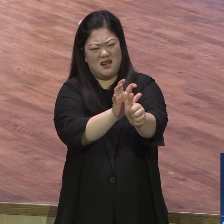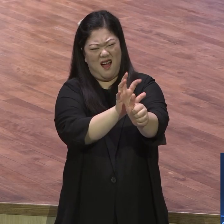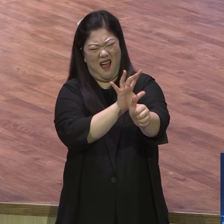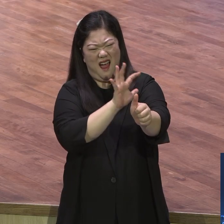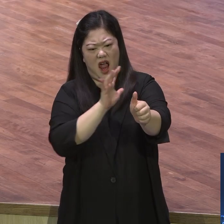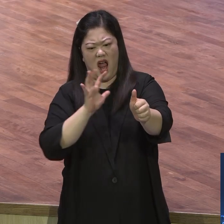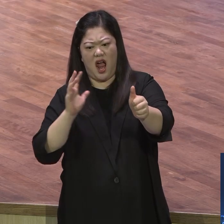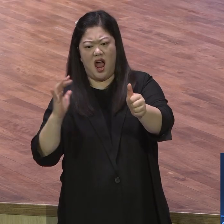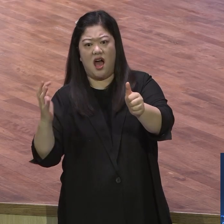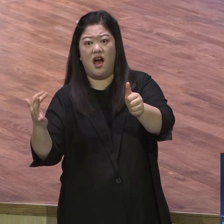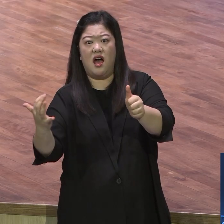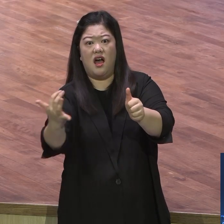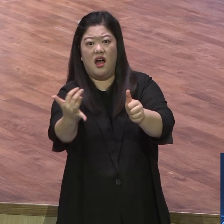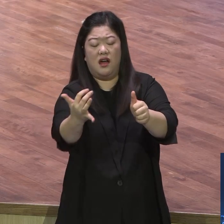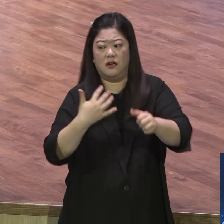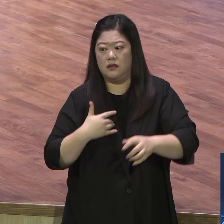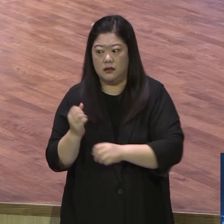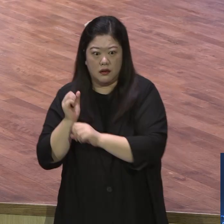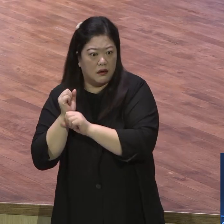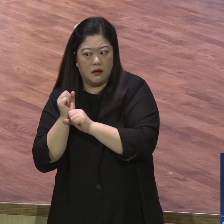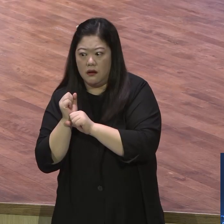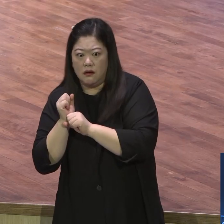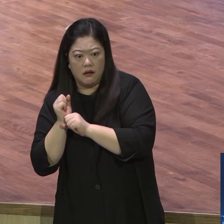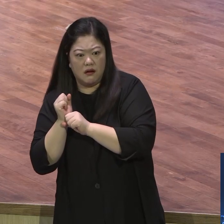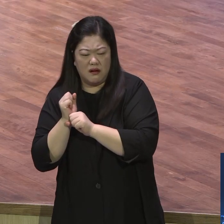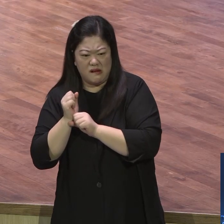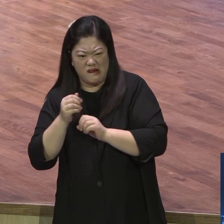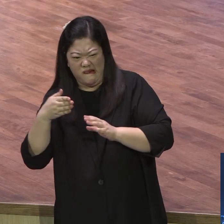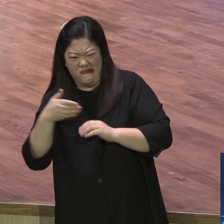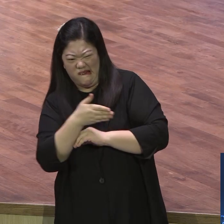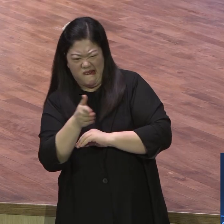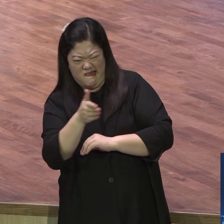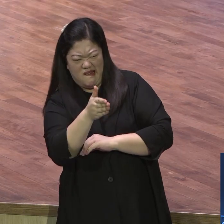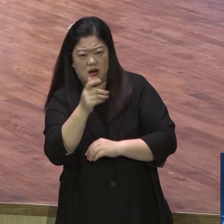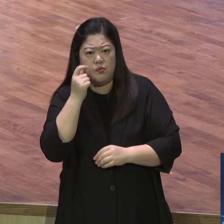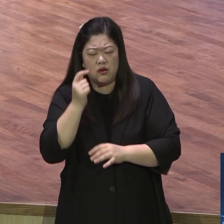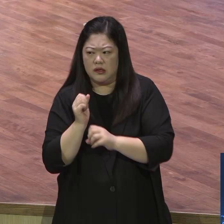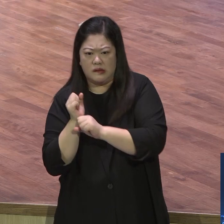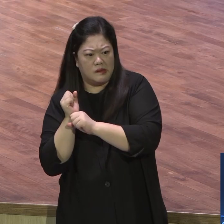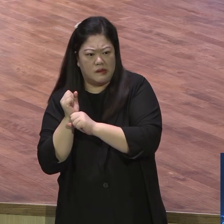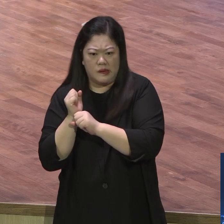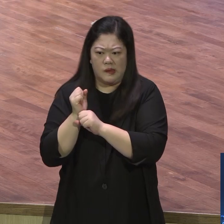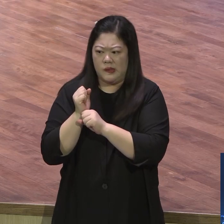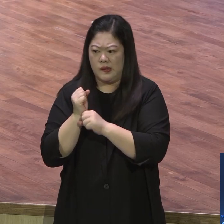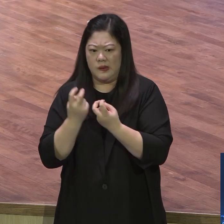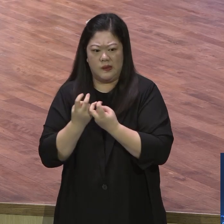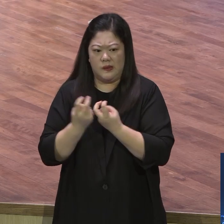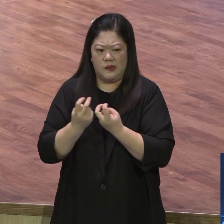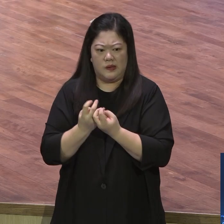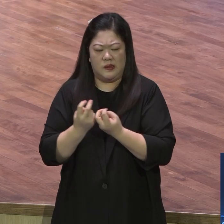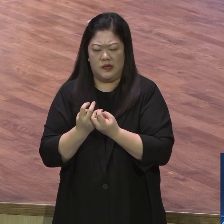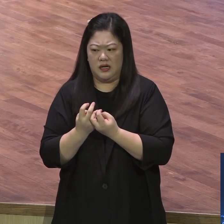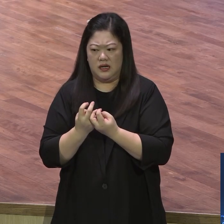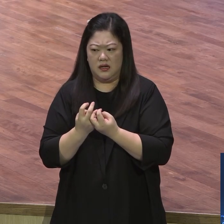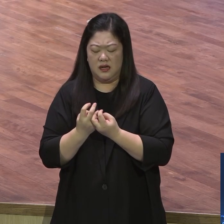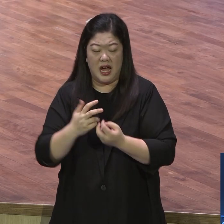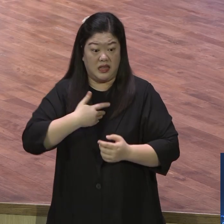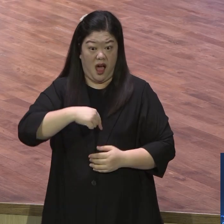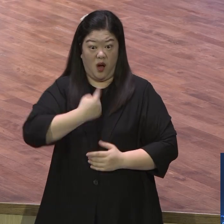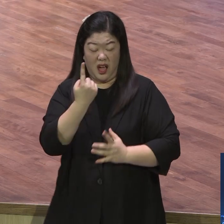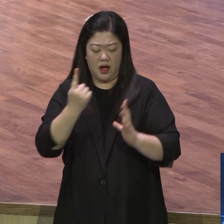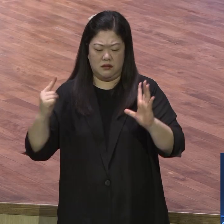꽉 사람이 있으니까 발 들을 틈이 없고 이 환자를 데리고 예수님께 나아갈 수 있는 공간이 전혀 없어요